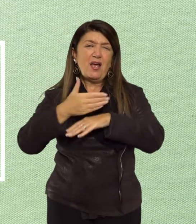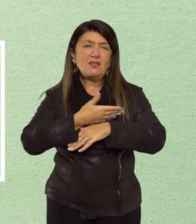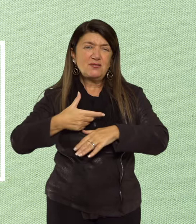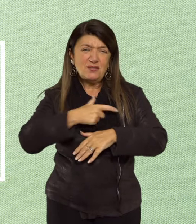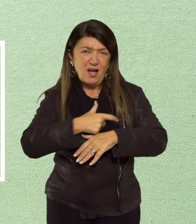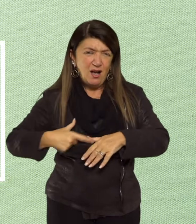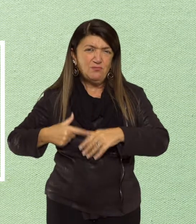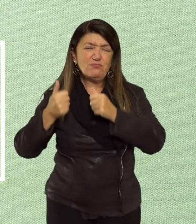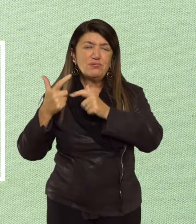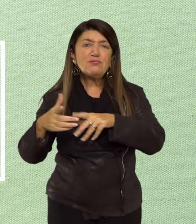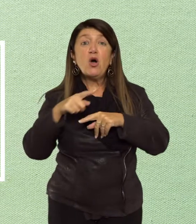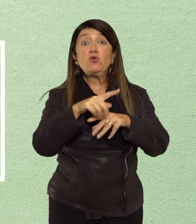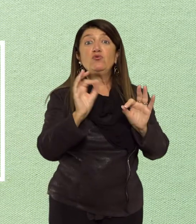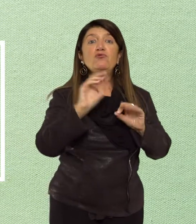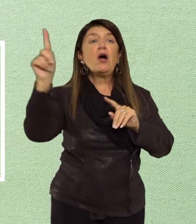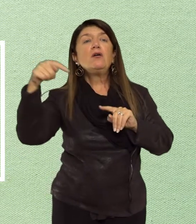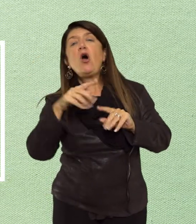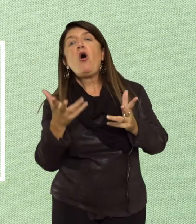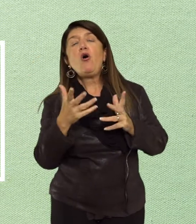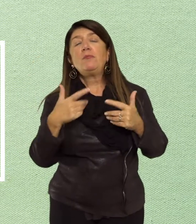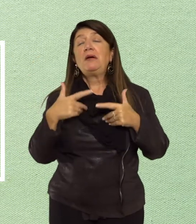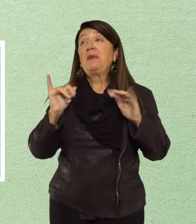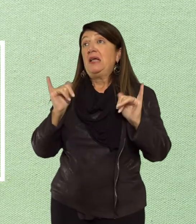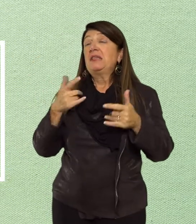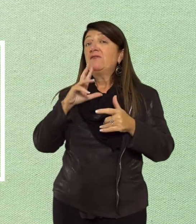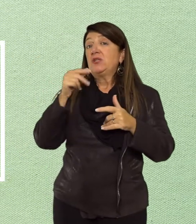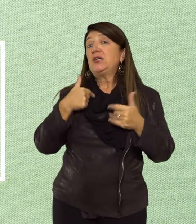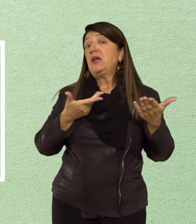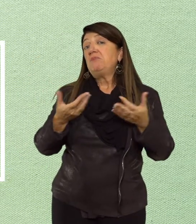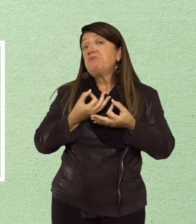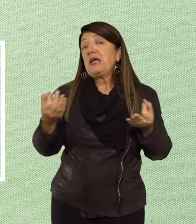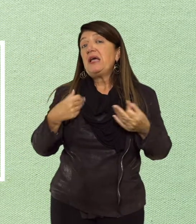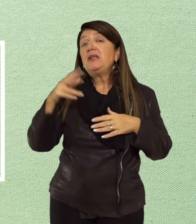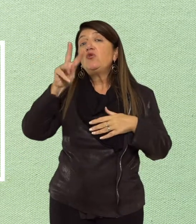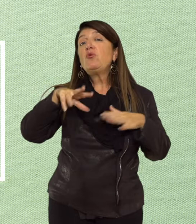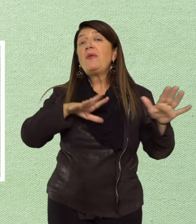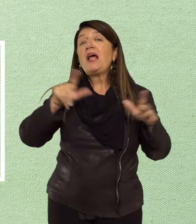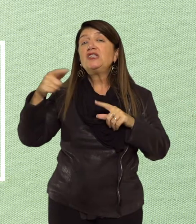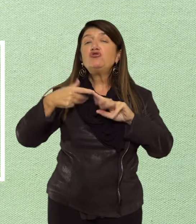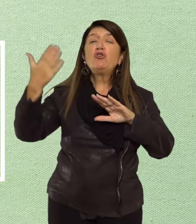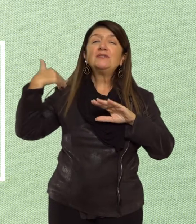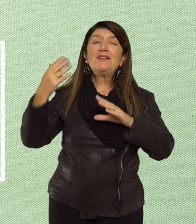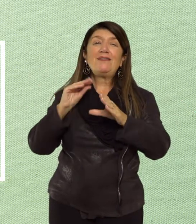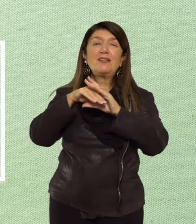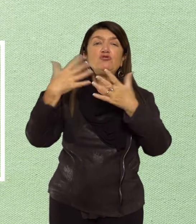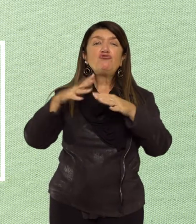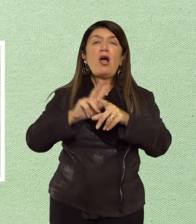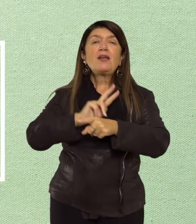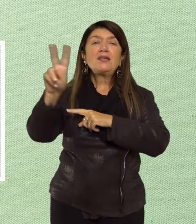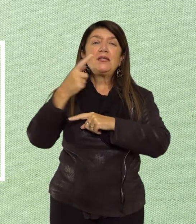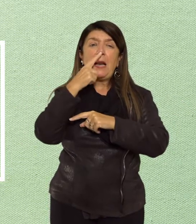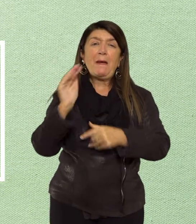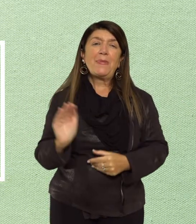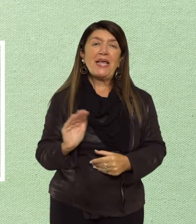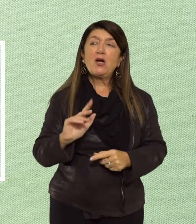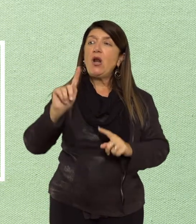devo dire che nel 2017 sono entrata nella nazionale ed ero un po' la piccolina del gruppo, la mascotte, e mi hanno